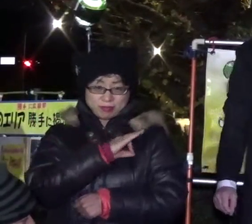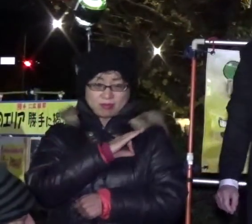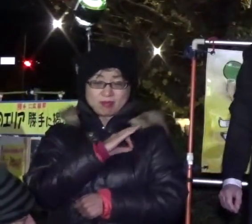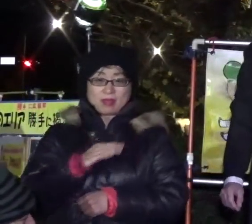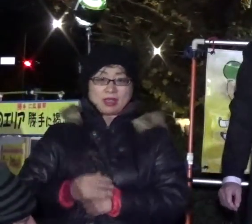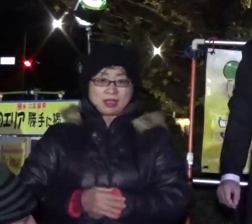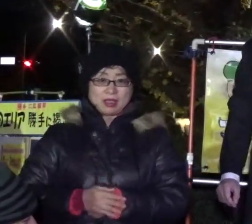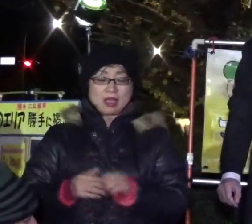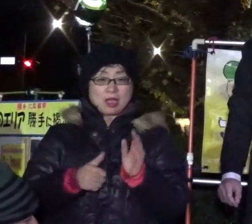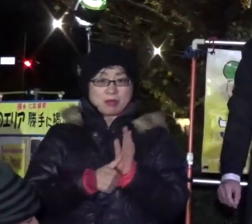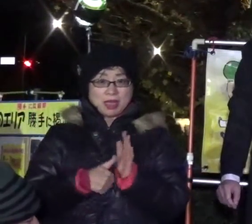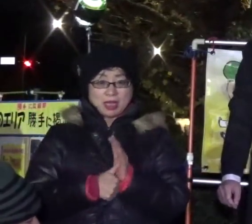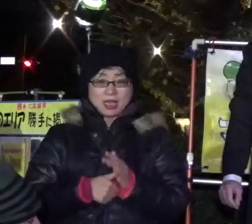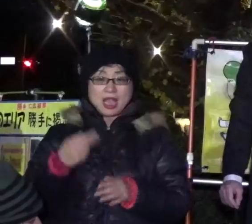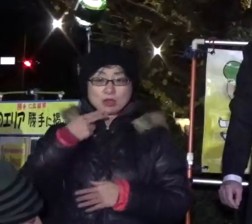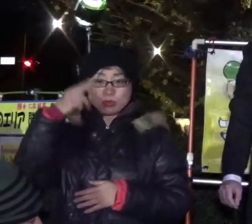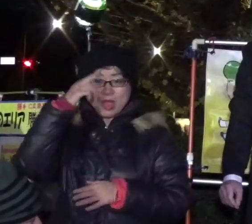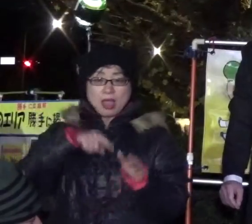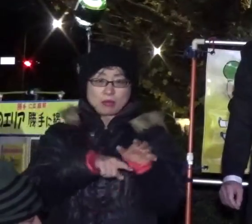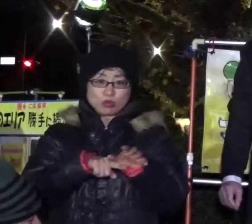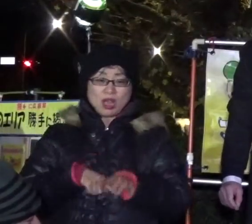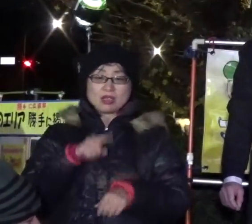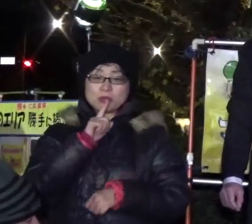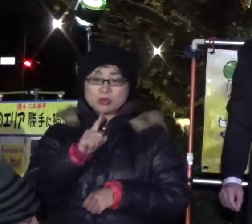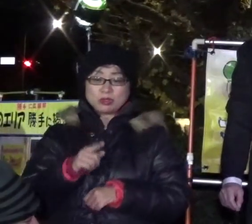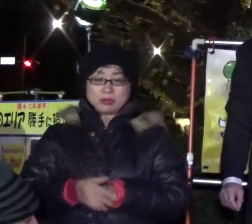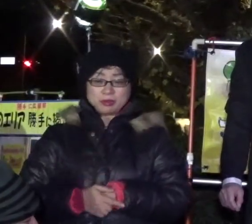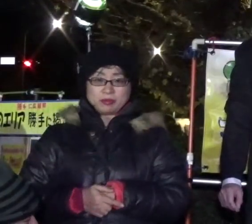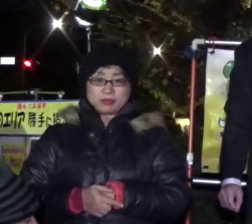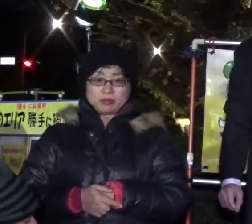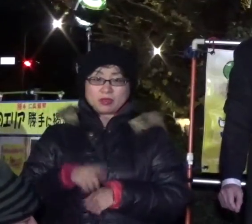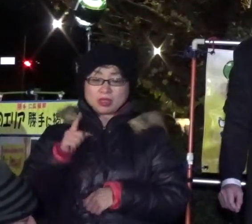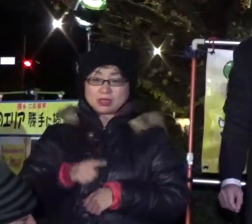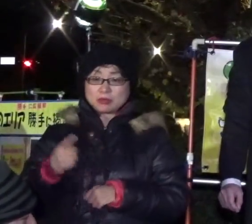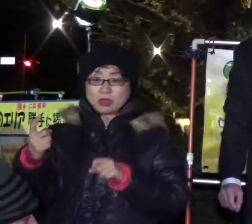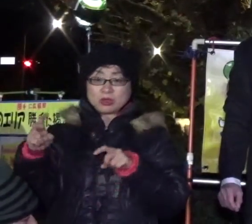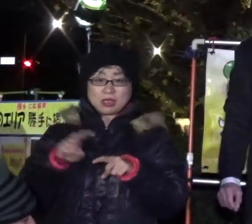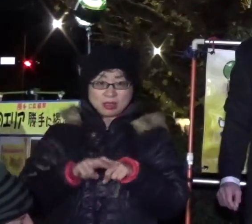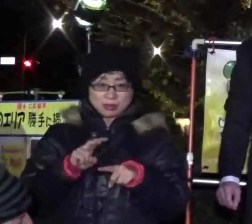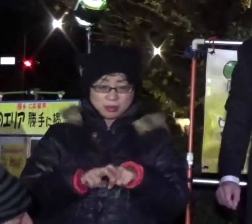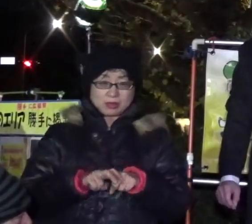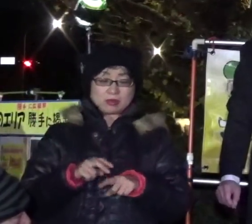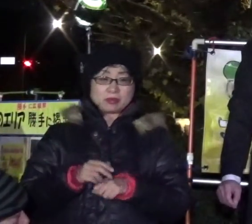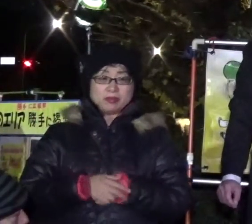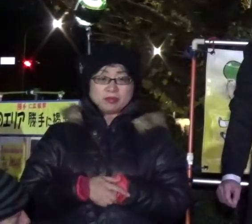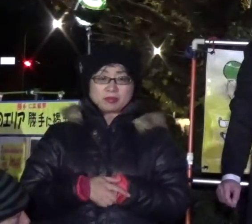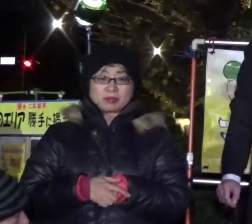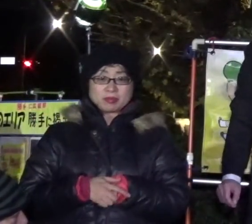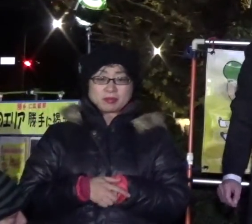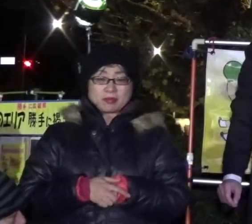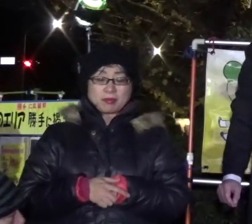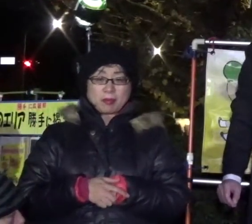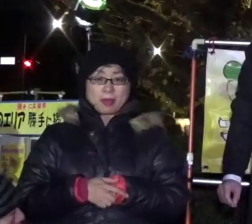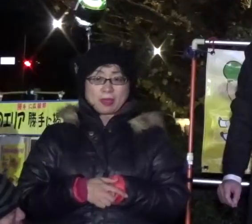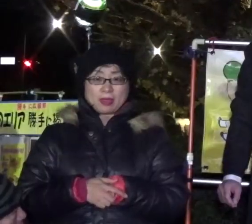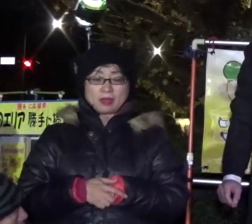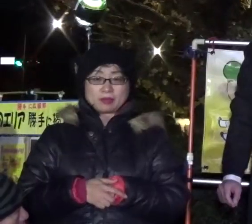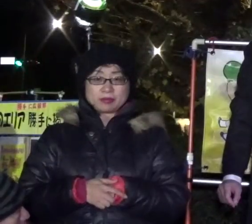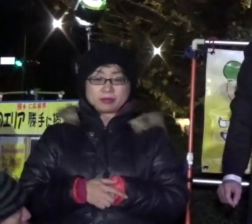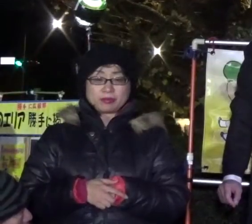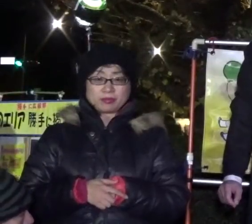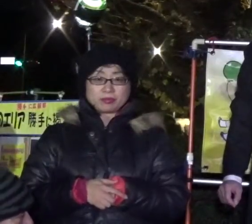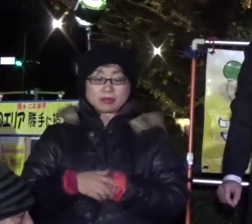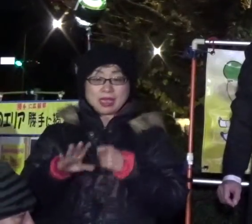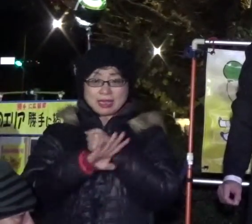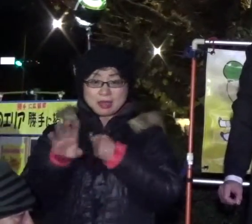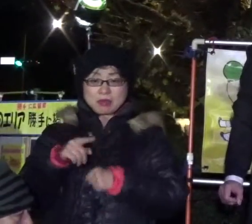と申します。私も、この場に来たのは、浅香さんもおっしゃってましたけども、あの